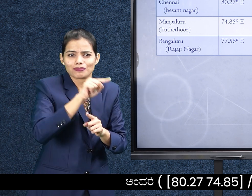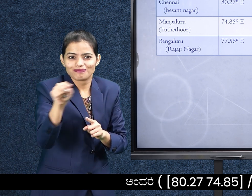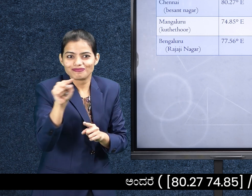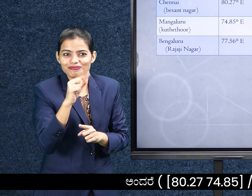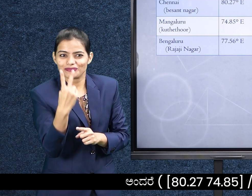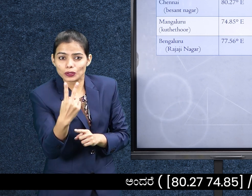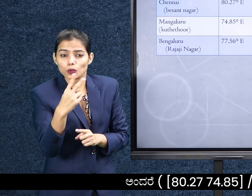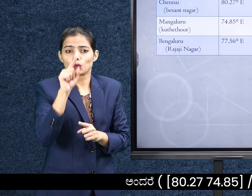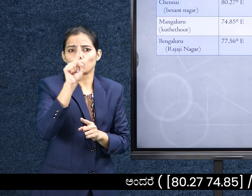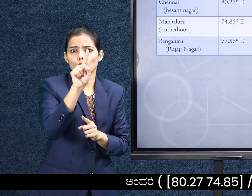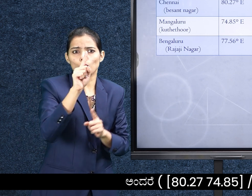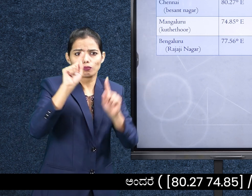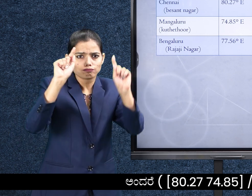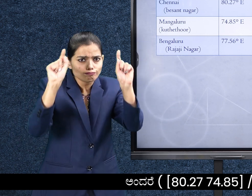74.85 ಬೈ 2,